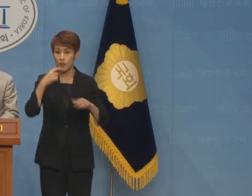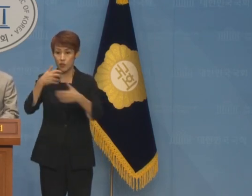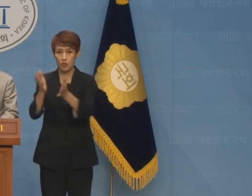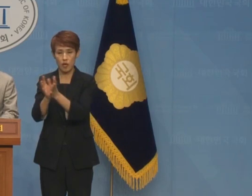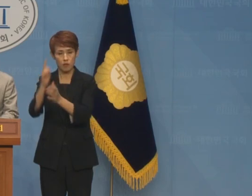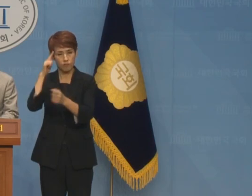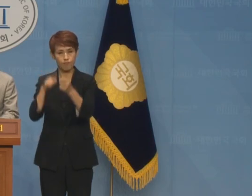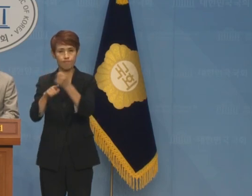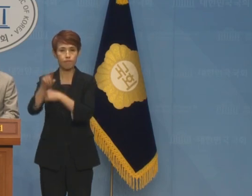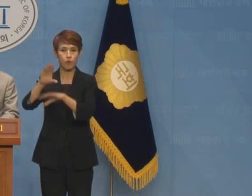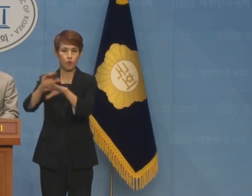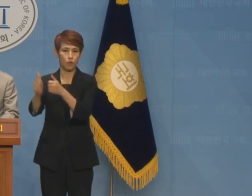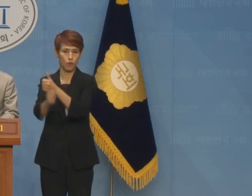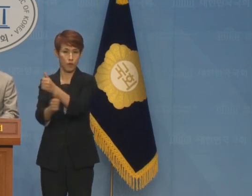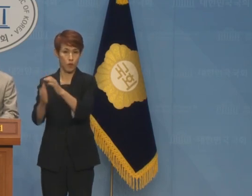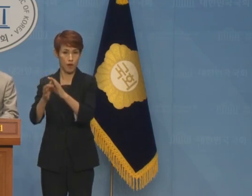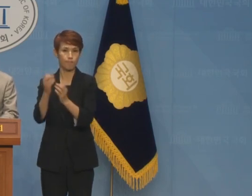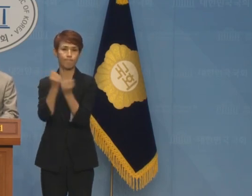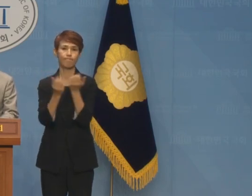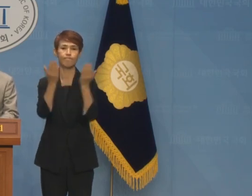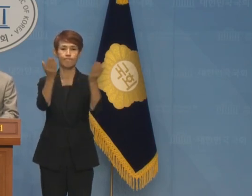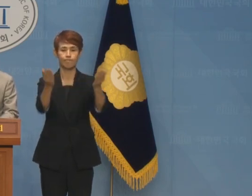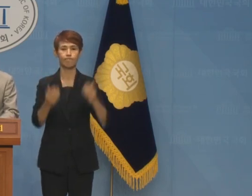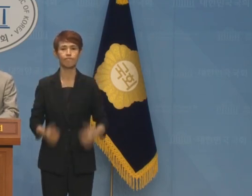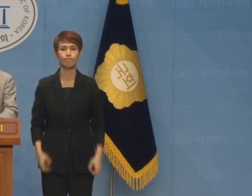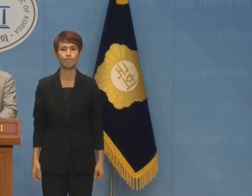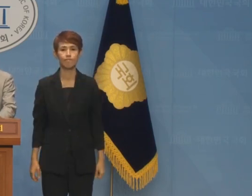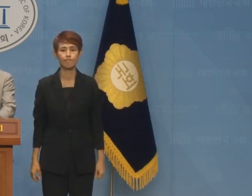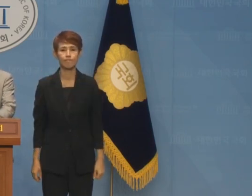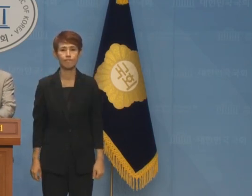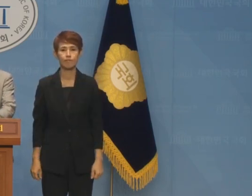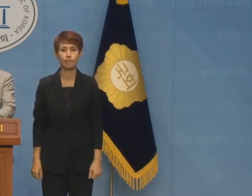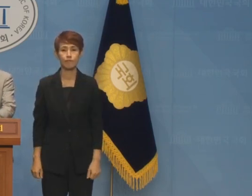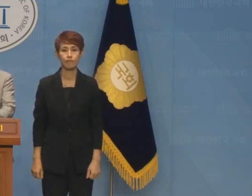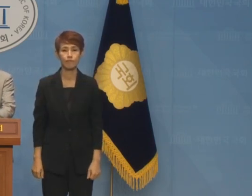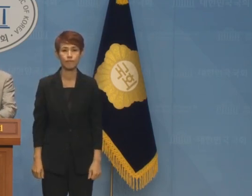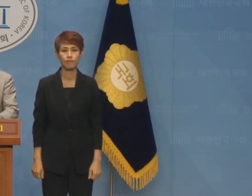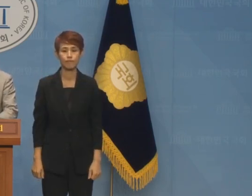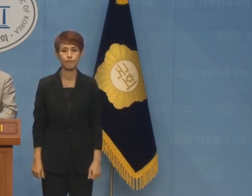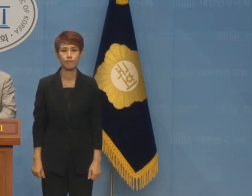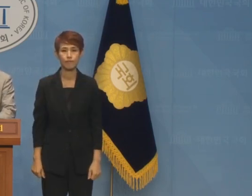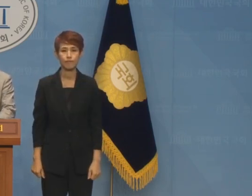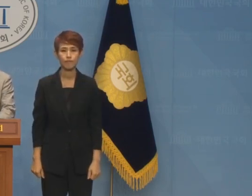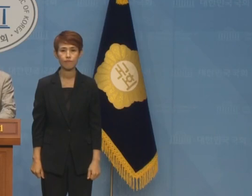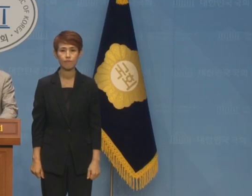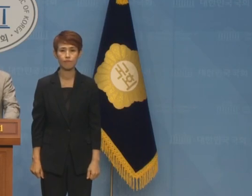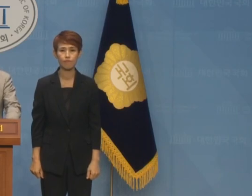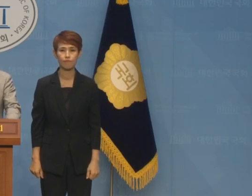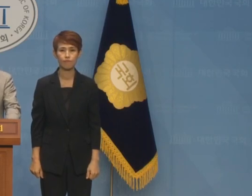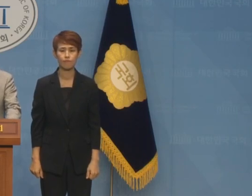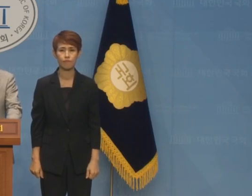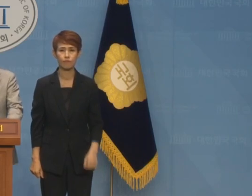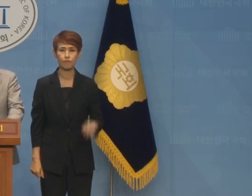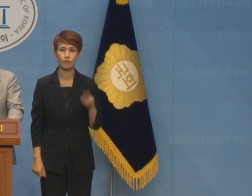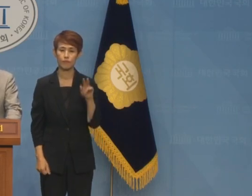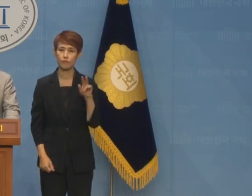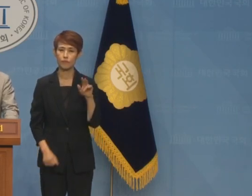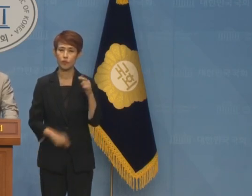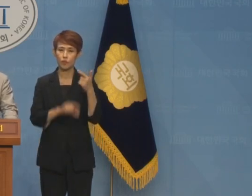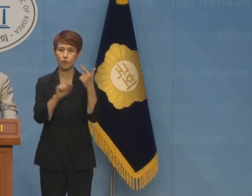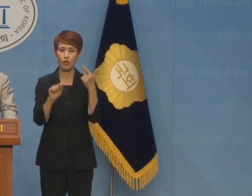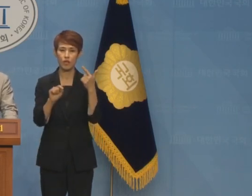관련해서 어 간단하게 좀 말씀 올리겠습니다 어 21일